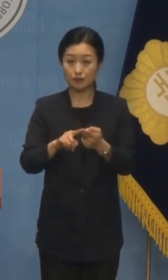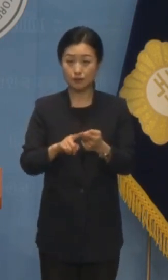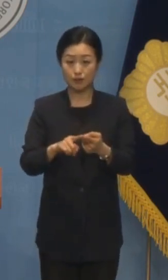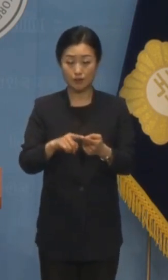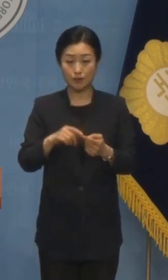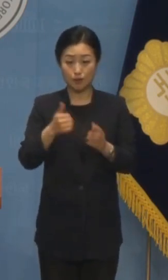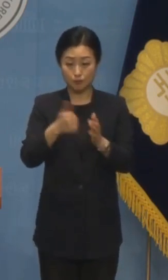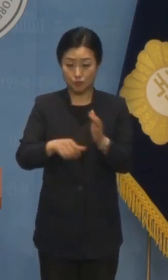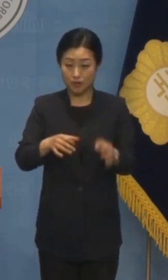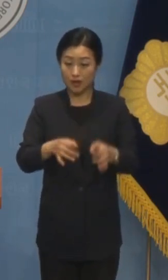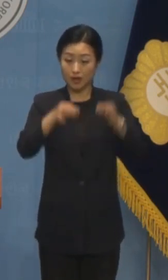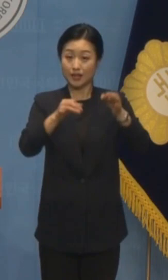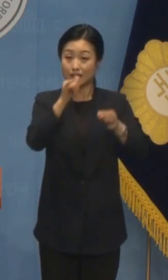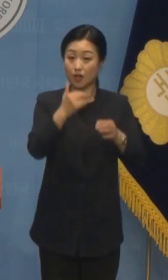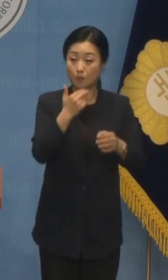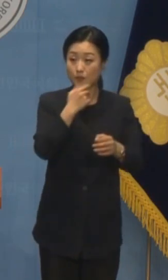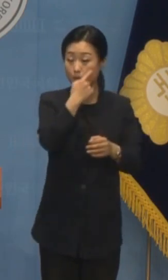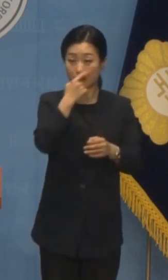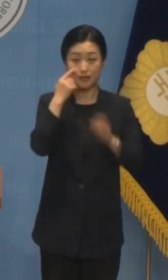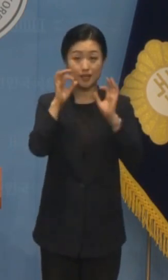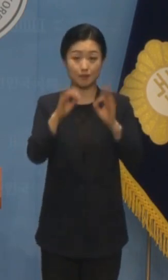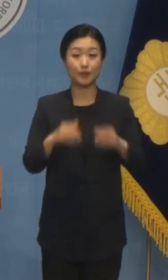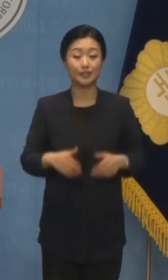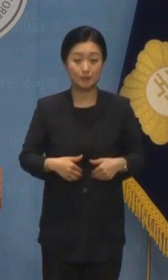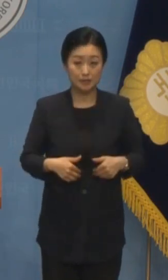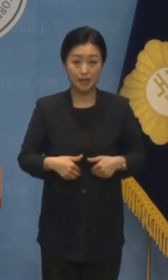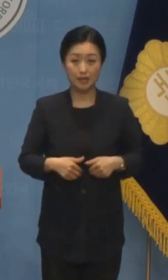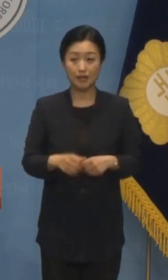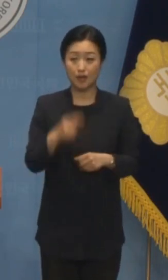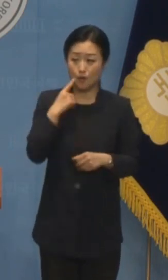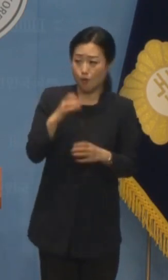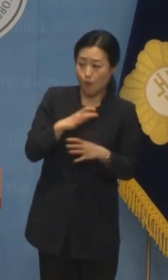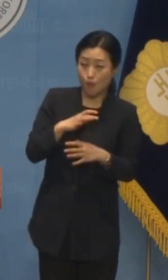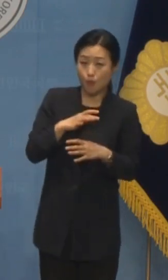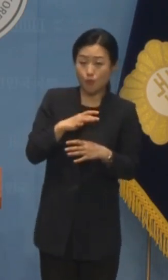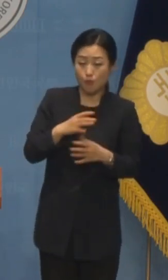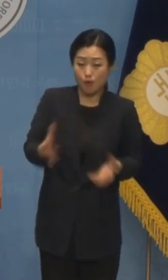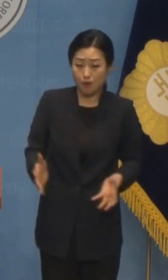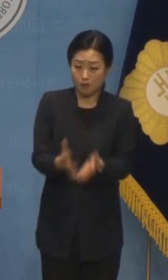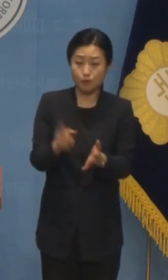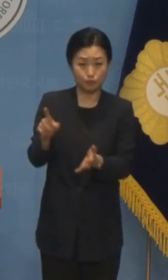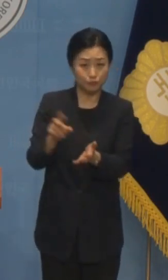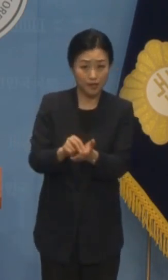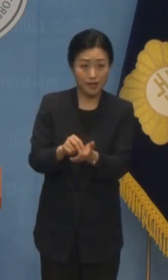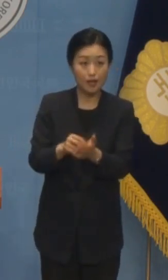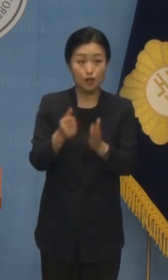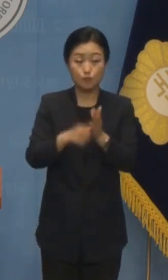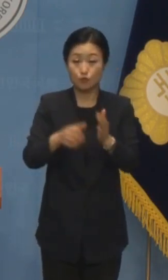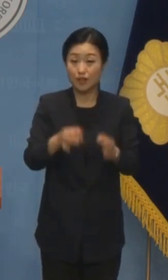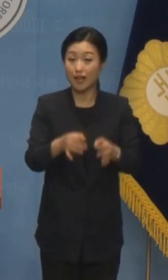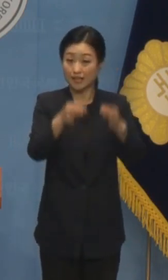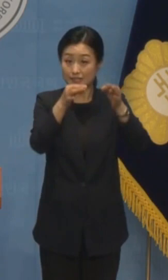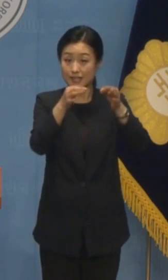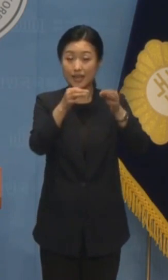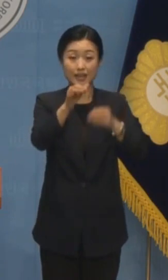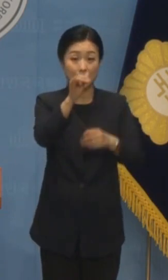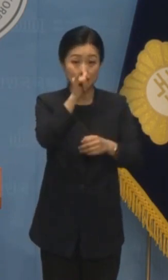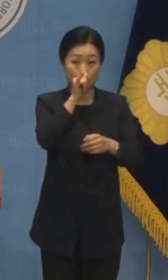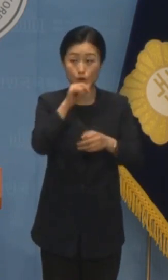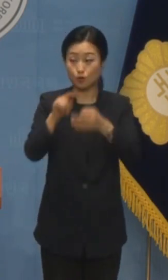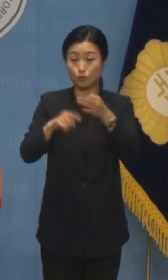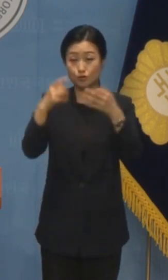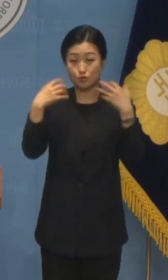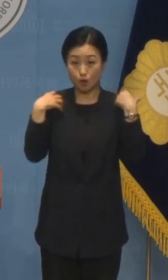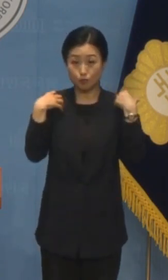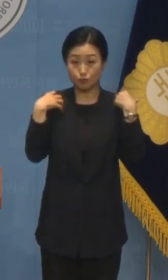클지 미미할지를 따져보지 않는다면 그저 공포심 조장에 불과합니다. 일단 물가 인상 추세가 잡혀간다는 윤석열 정부의